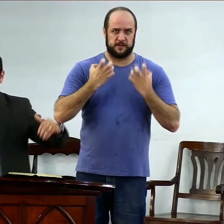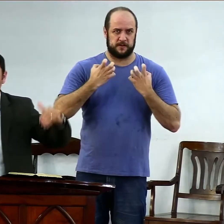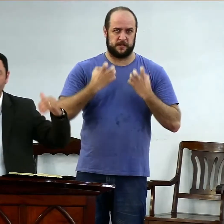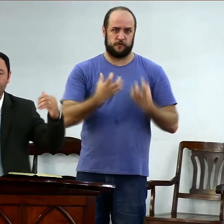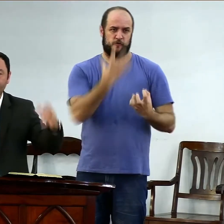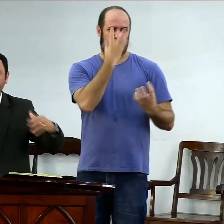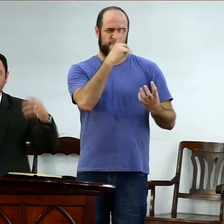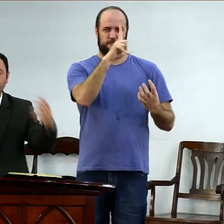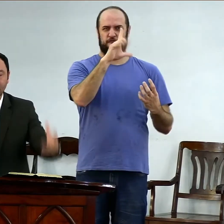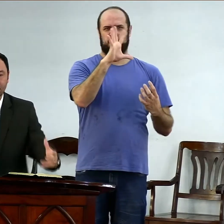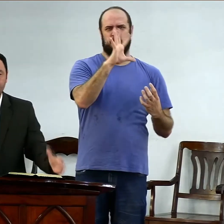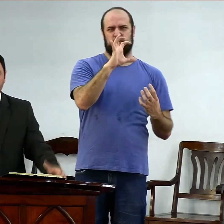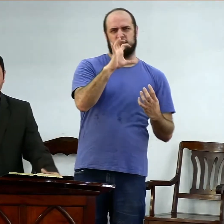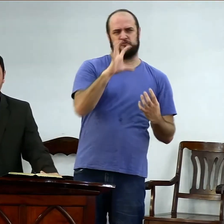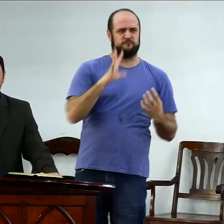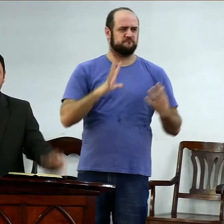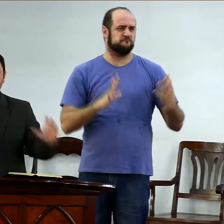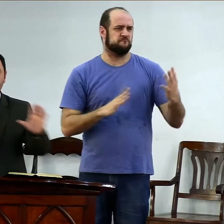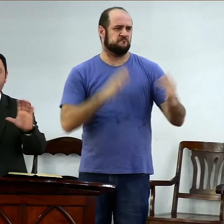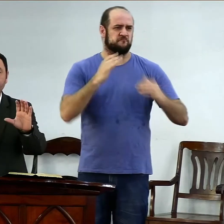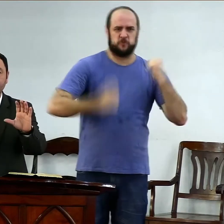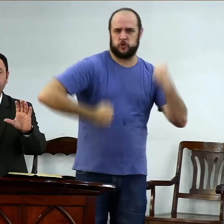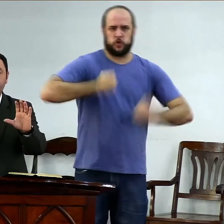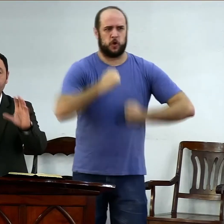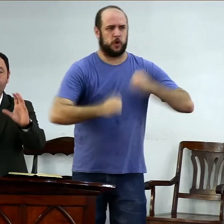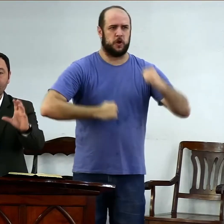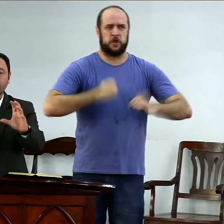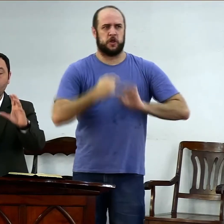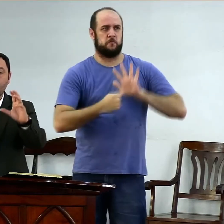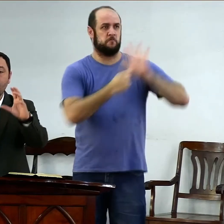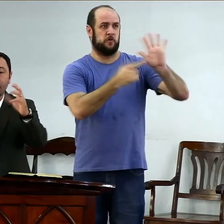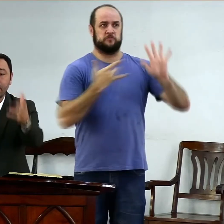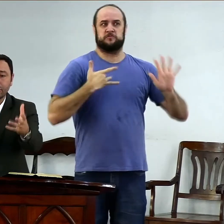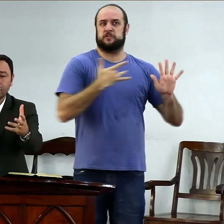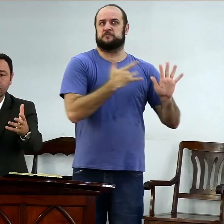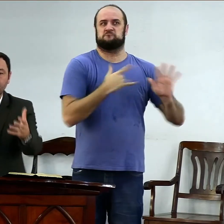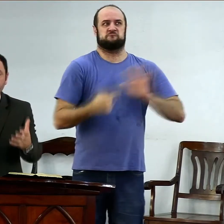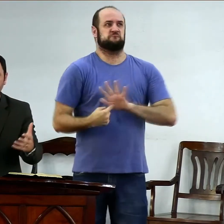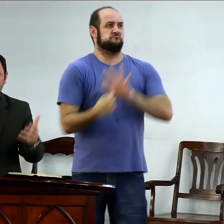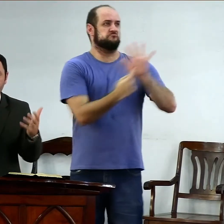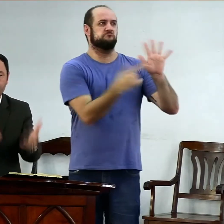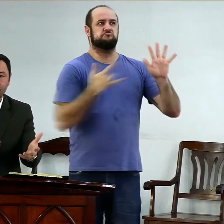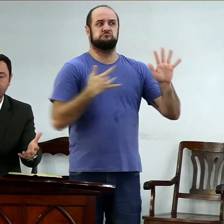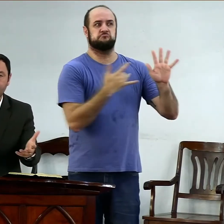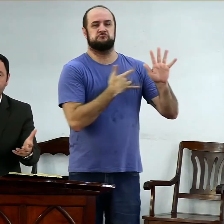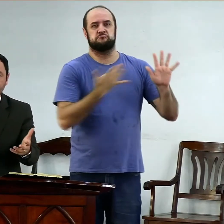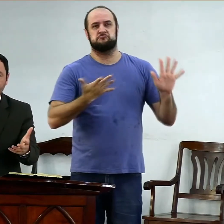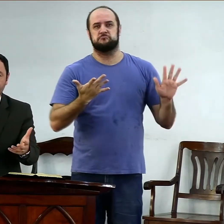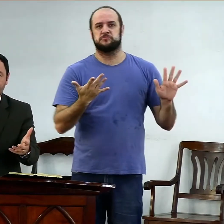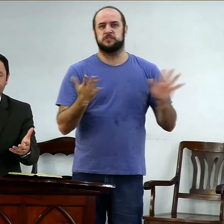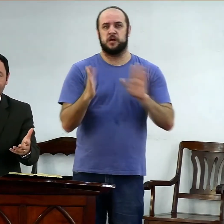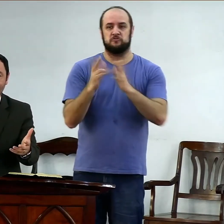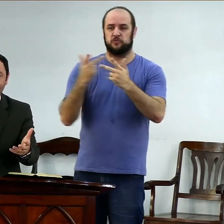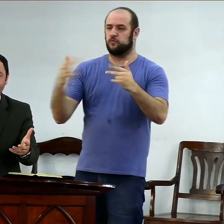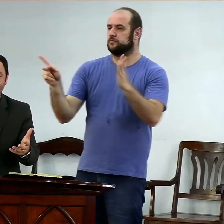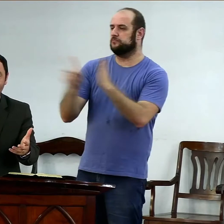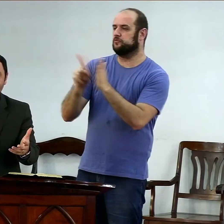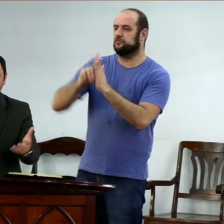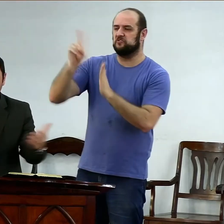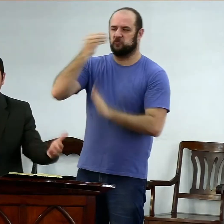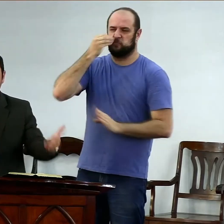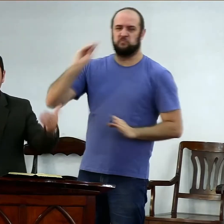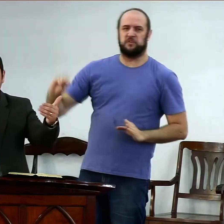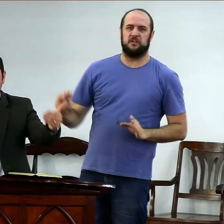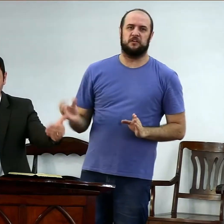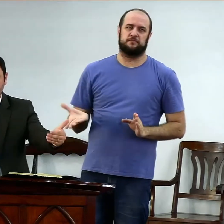internet, correr, entre outras coisas, preocupadas mais com isso do que com as coisas de Deus.